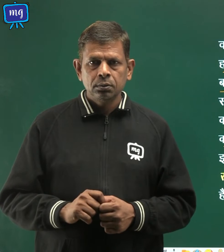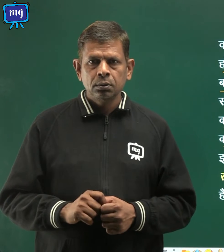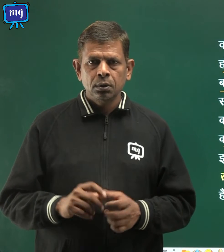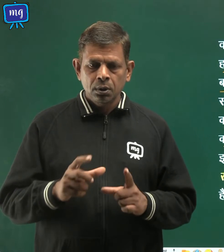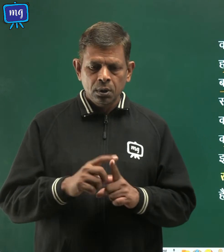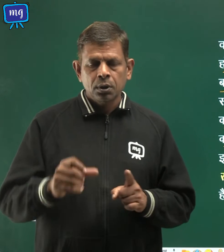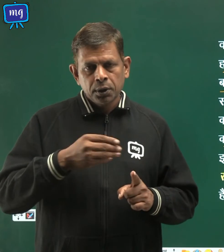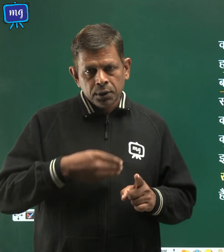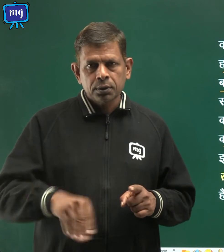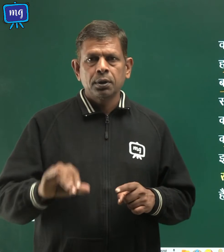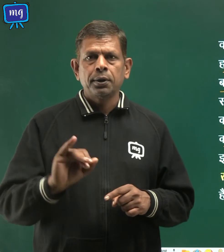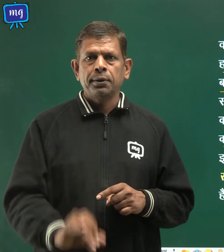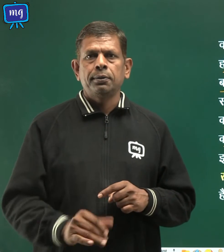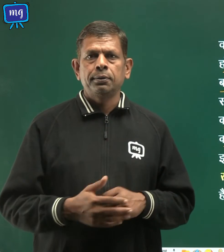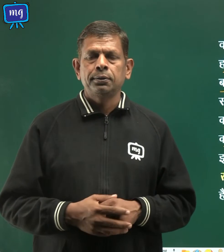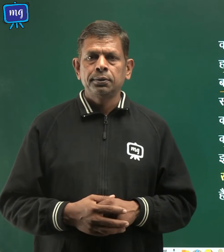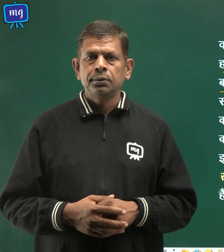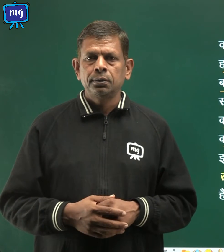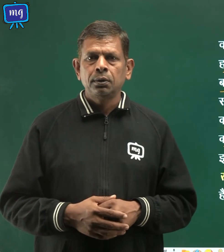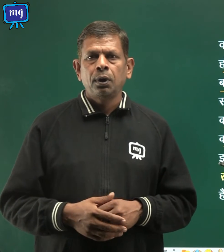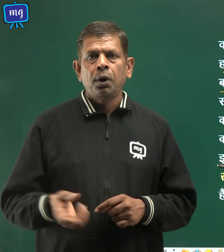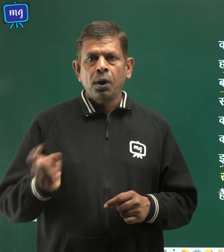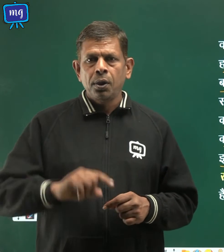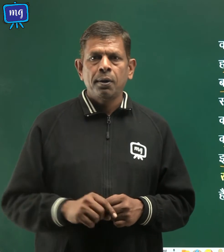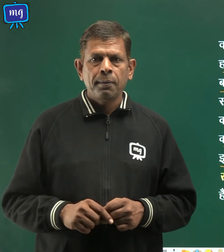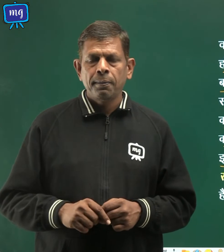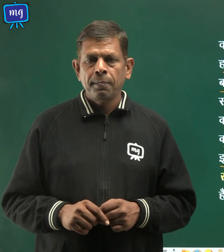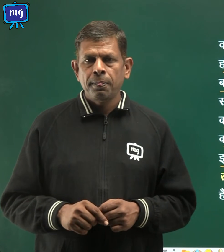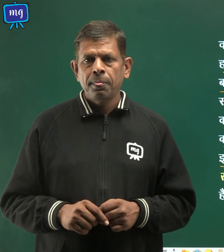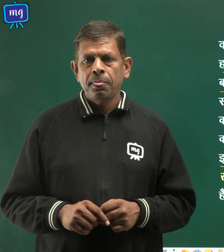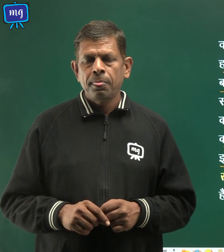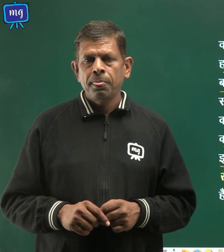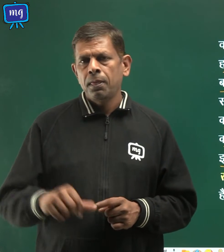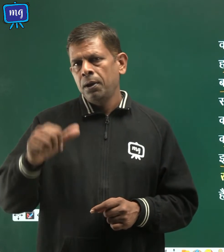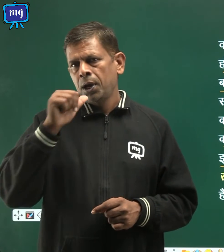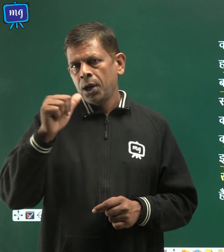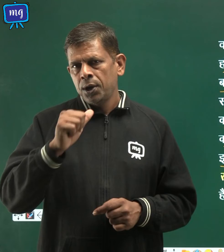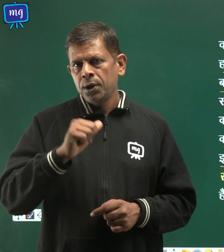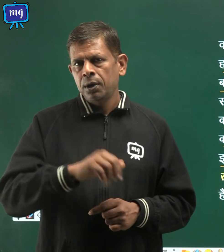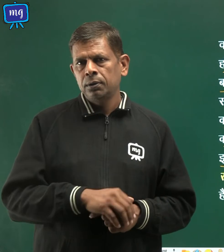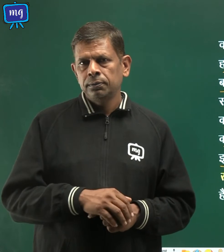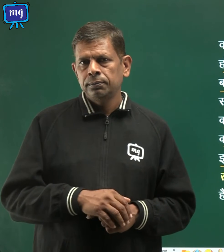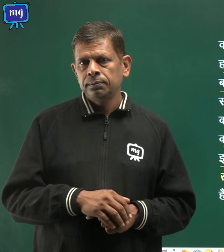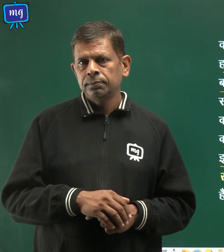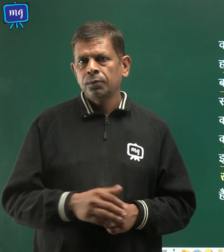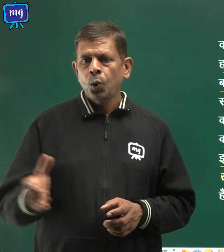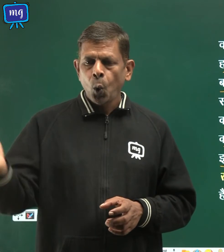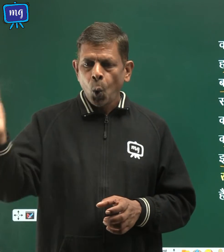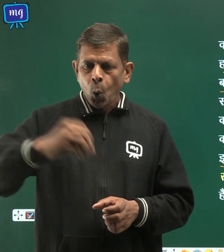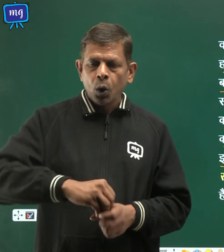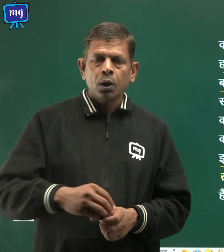किया जा सकता है। इसे जल संग्रहण